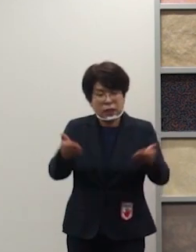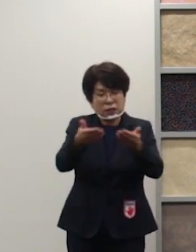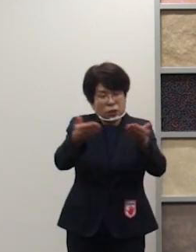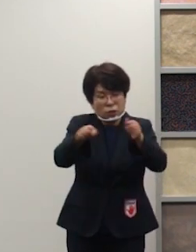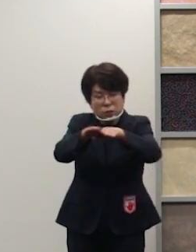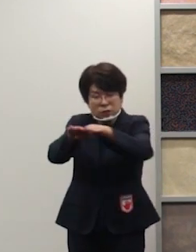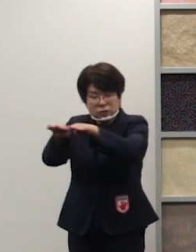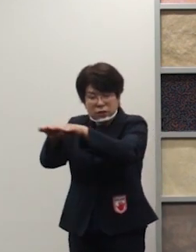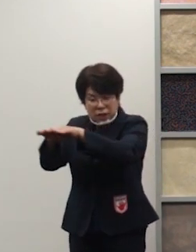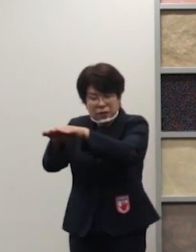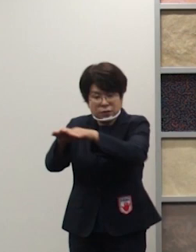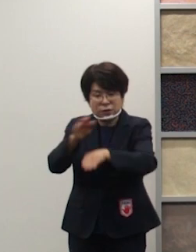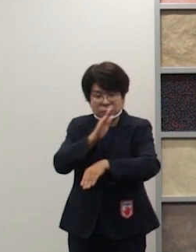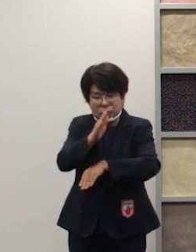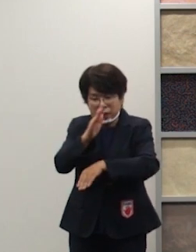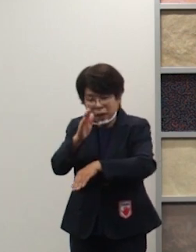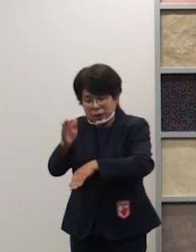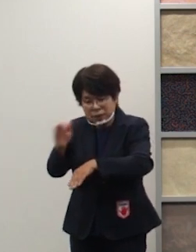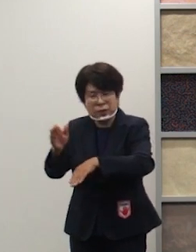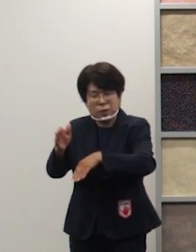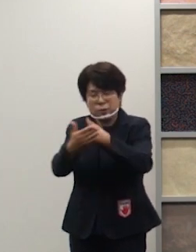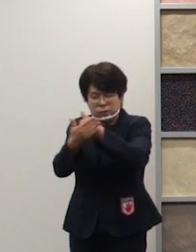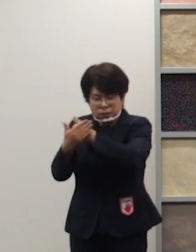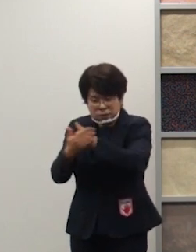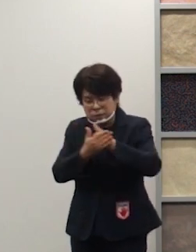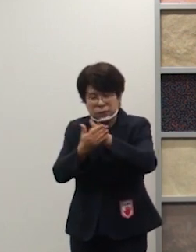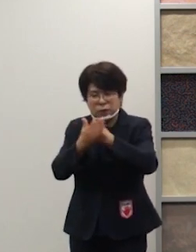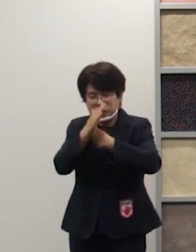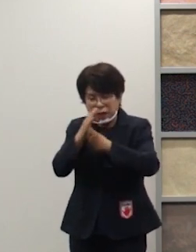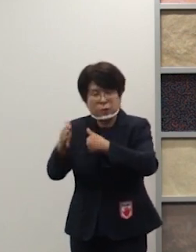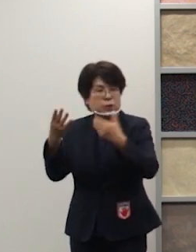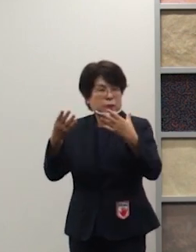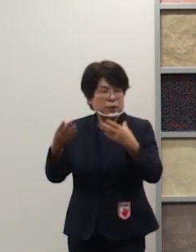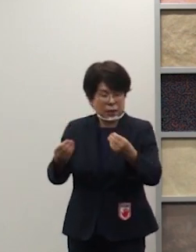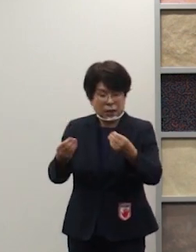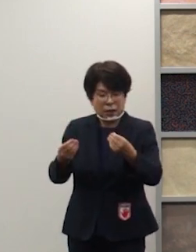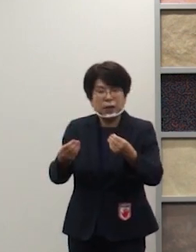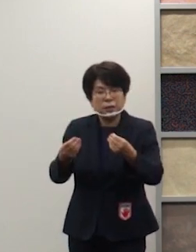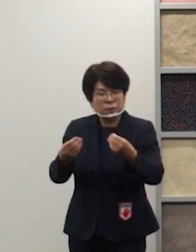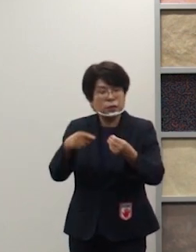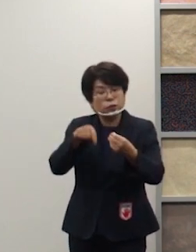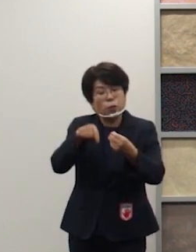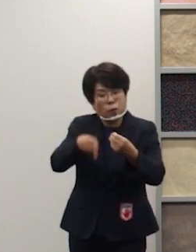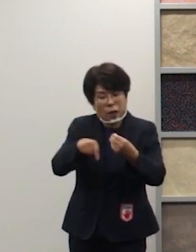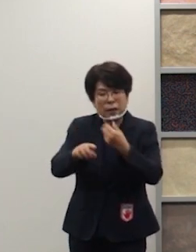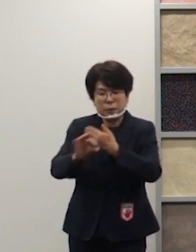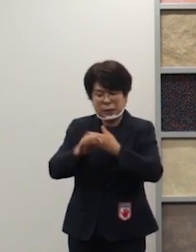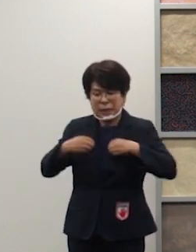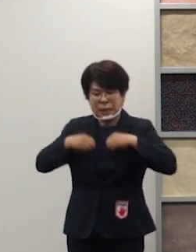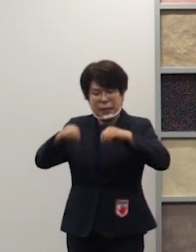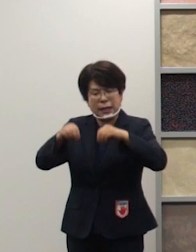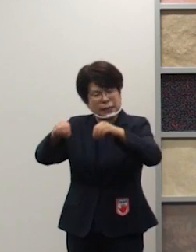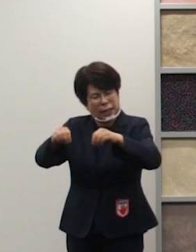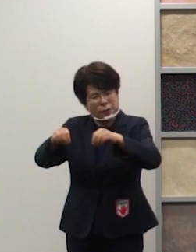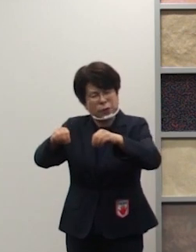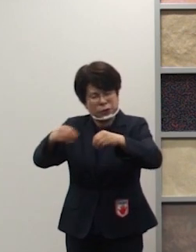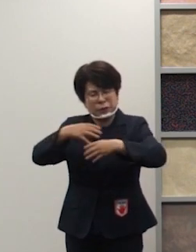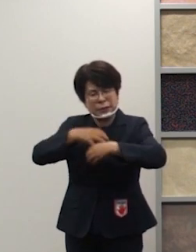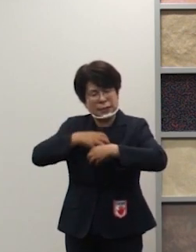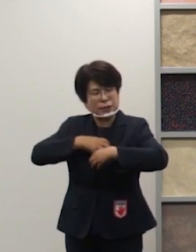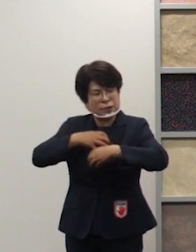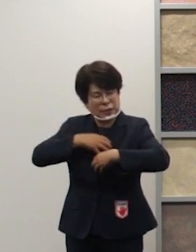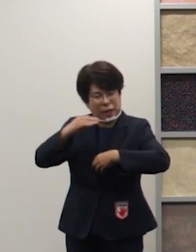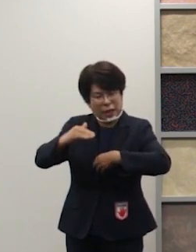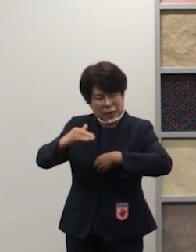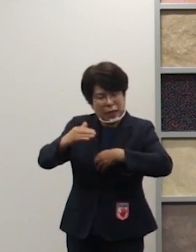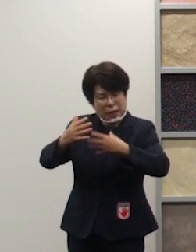協力要請の対象というものが、要は感染拡大のリスクが高いであろうと言われる業種に対して行っている